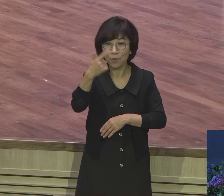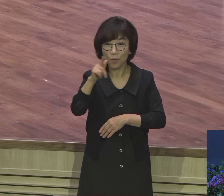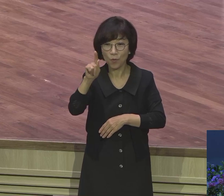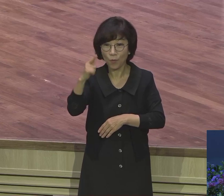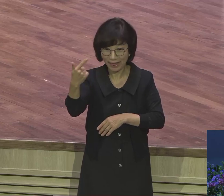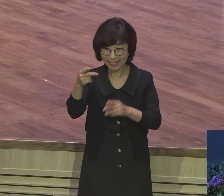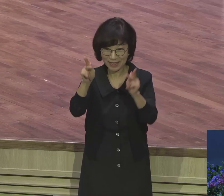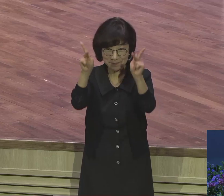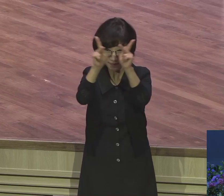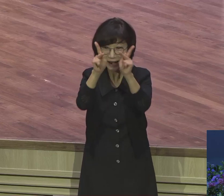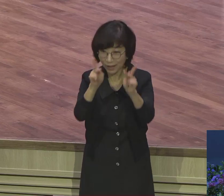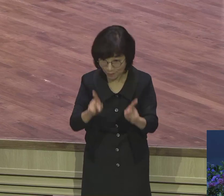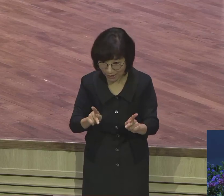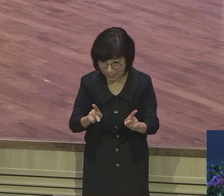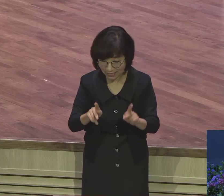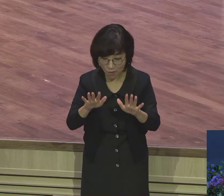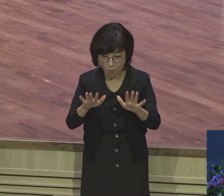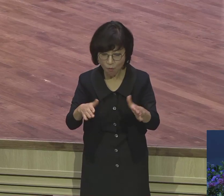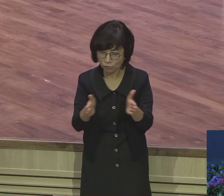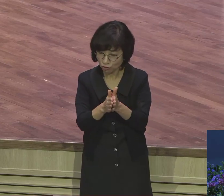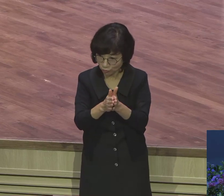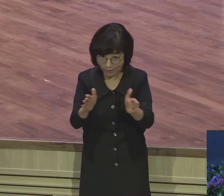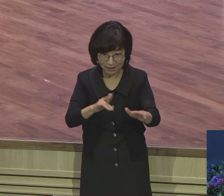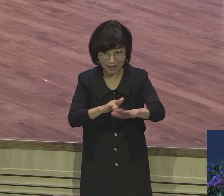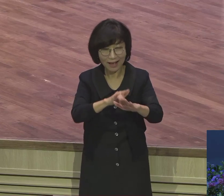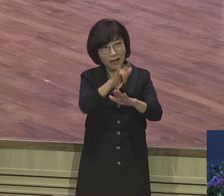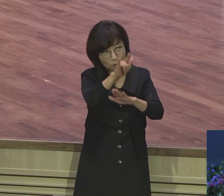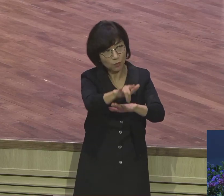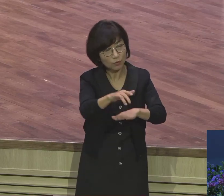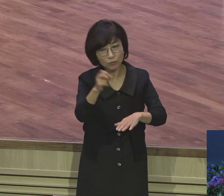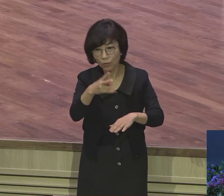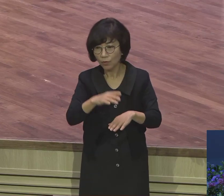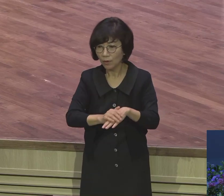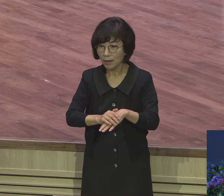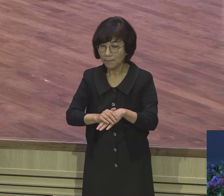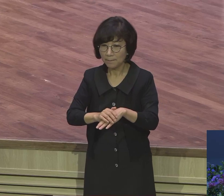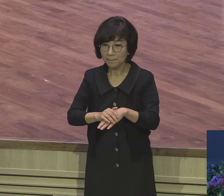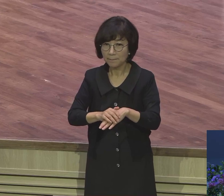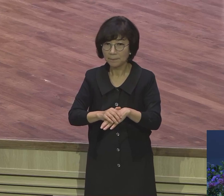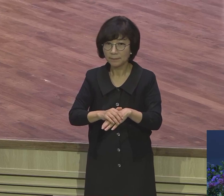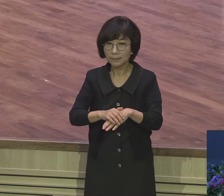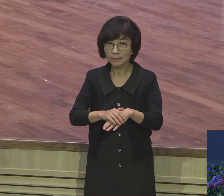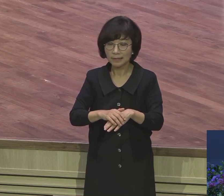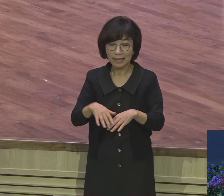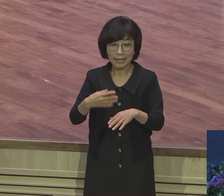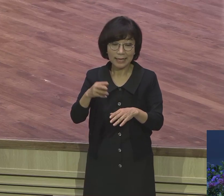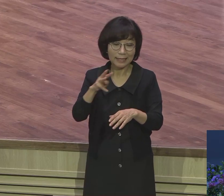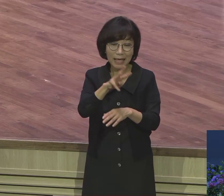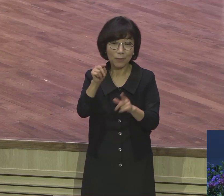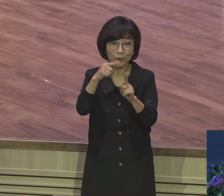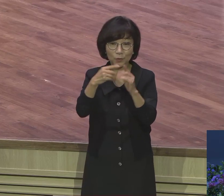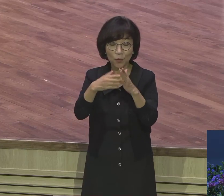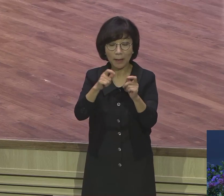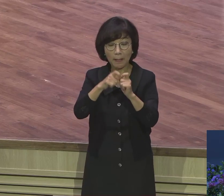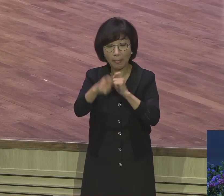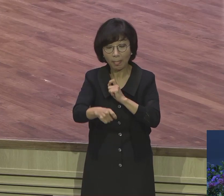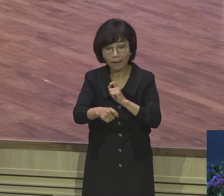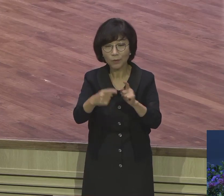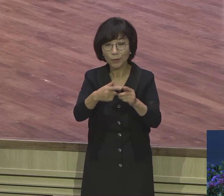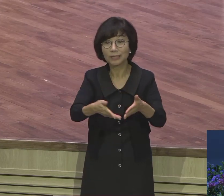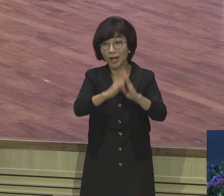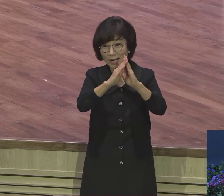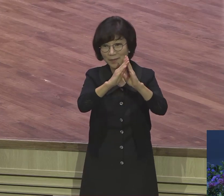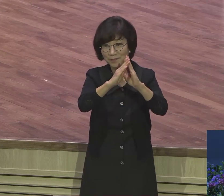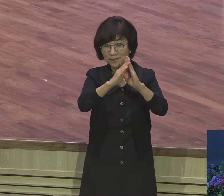이번 주간에도 출발합니다. 목요일에는 필리핀 팔라완에는 예원교회 설립 예배와 필리핀